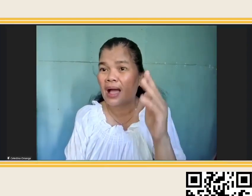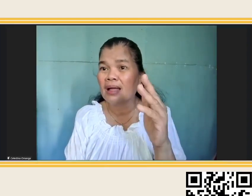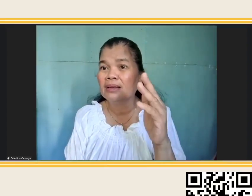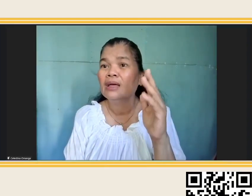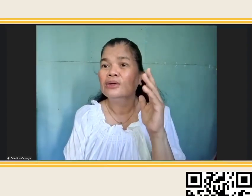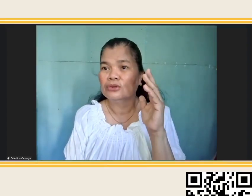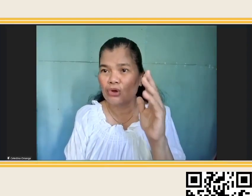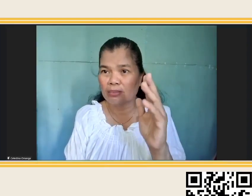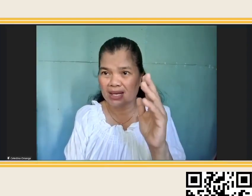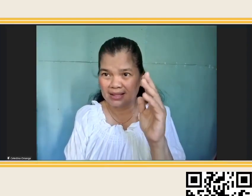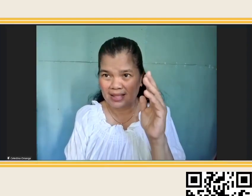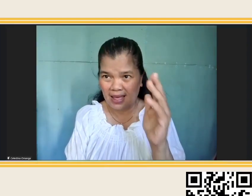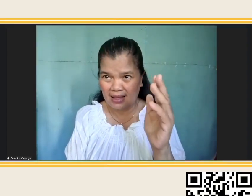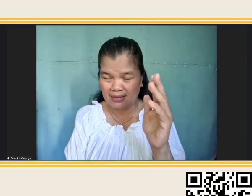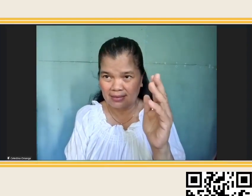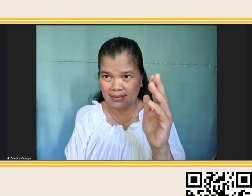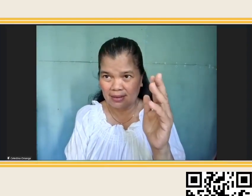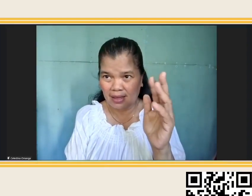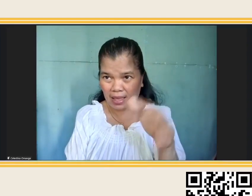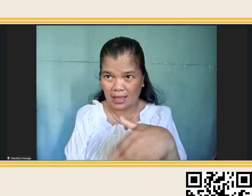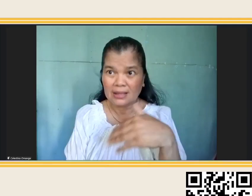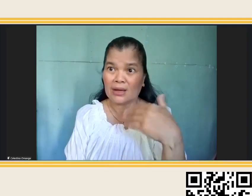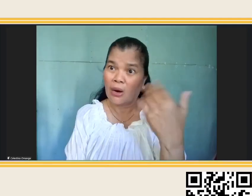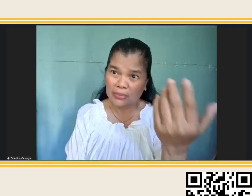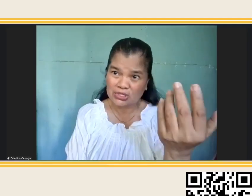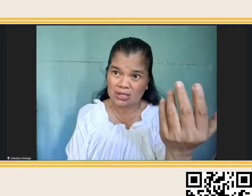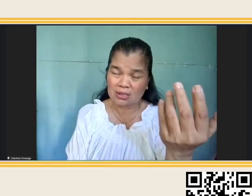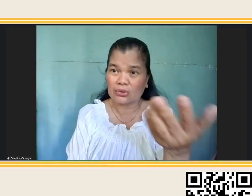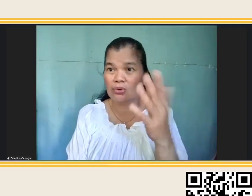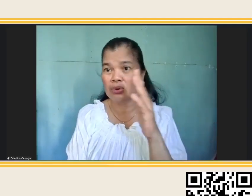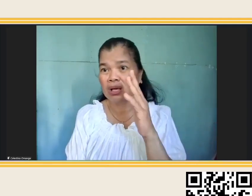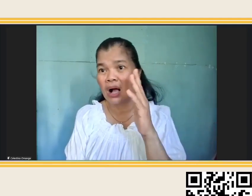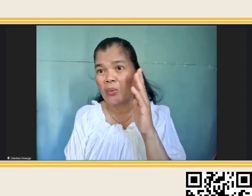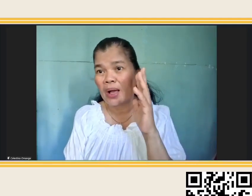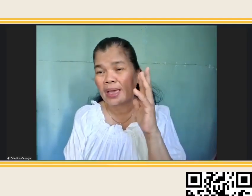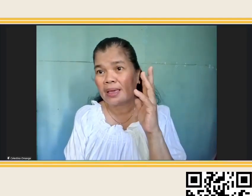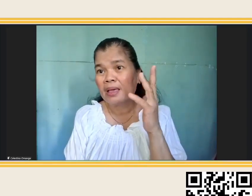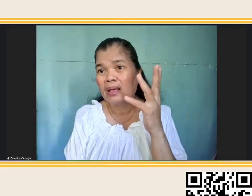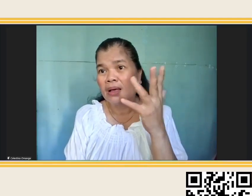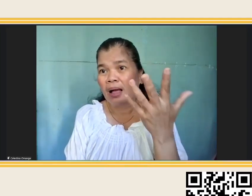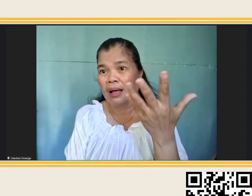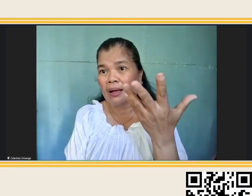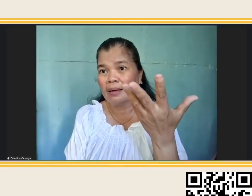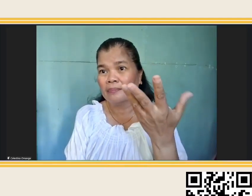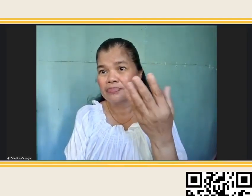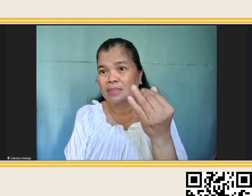ang non-dominant hand. And the opposite, kung ikaw ay,